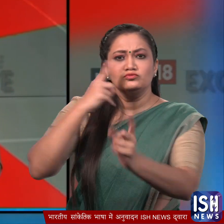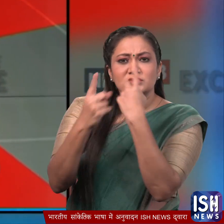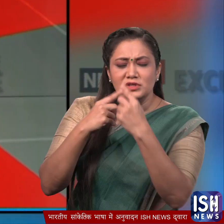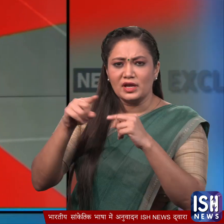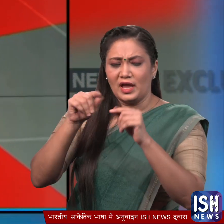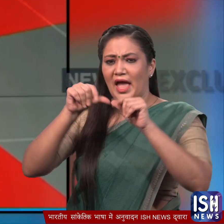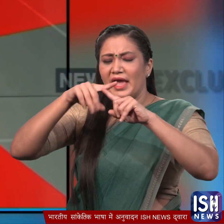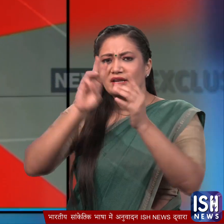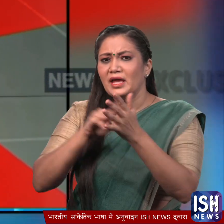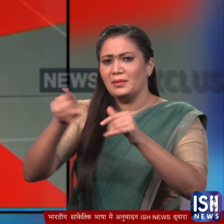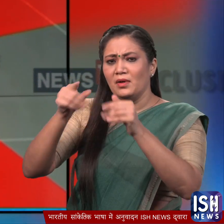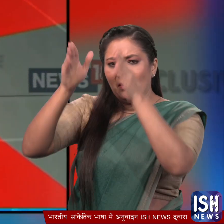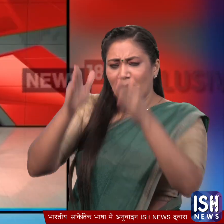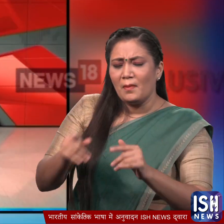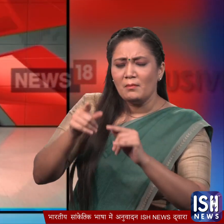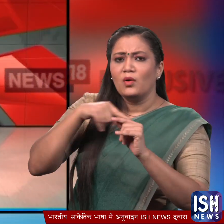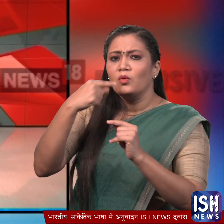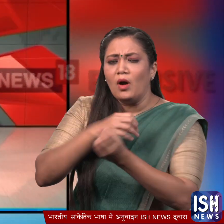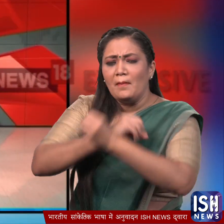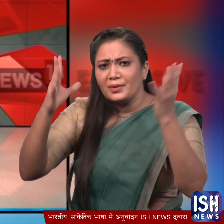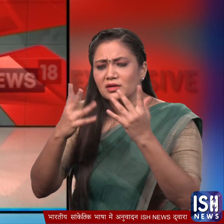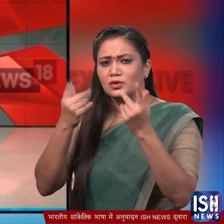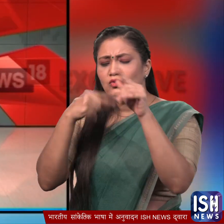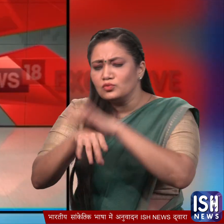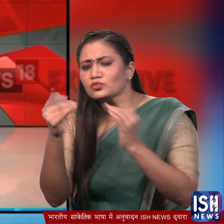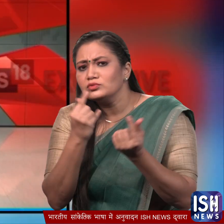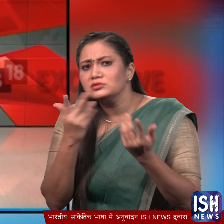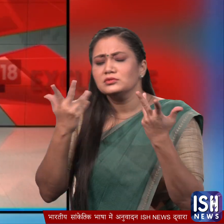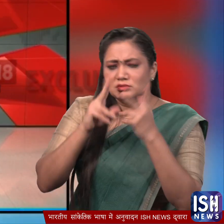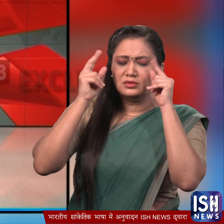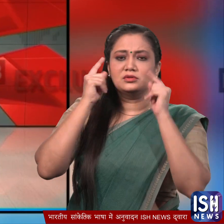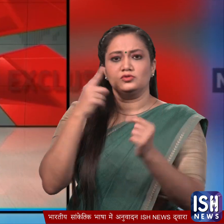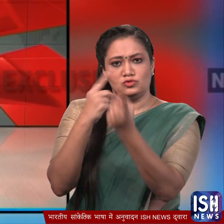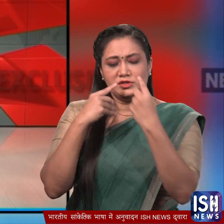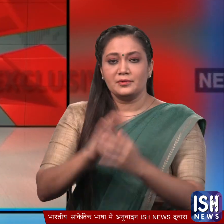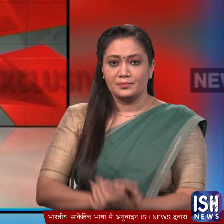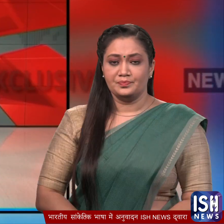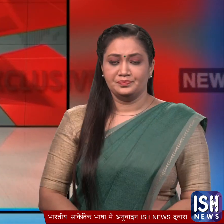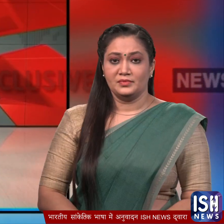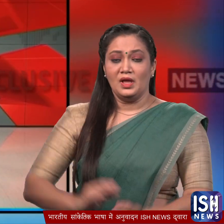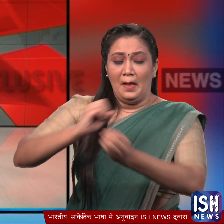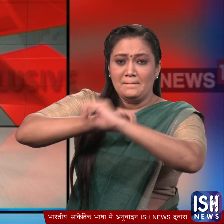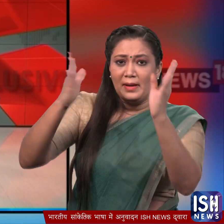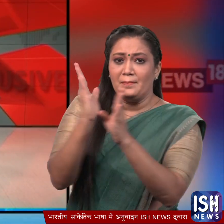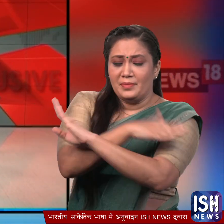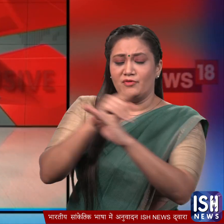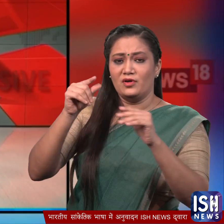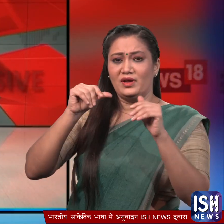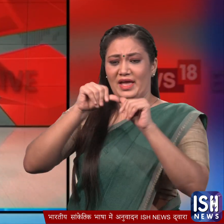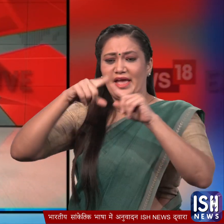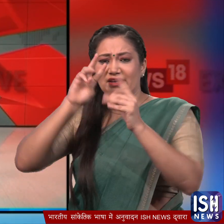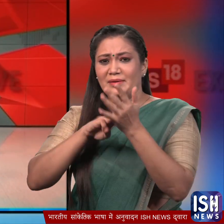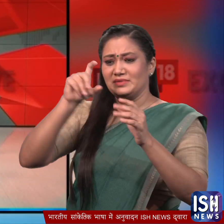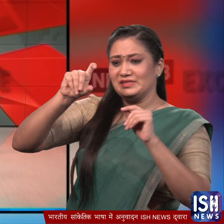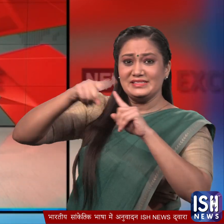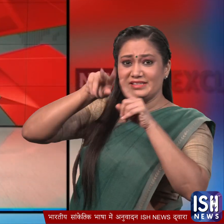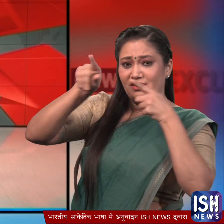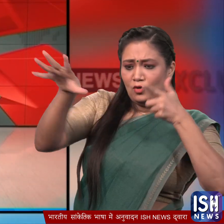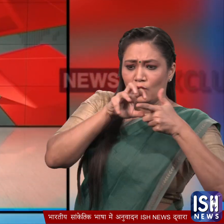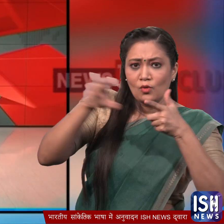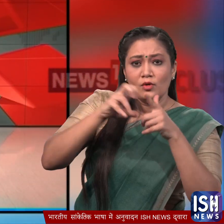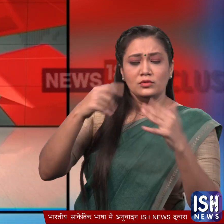से 2 बजे के बीच कुछ लोगों ने पुणे के पिंपरी चिंचवड में एक एटीएम में धमाका कर दिया, जिससे उसके परखचे उड़ गए। बताया